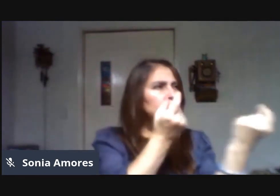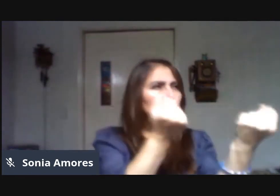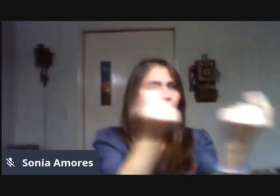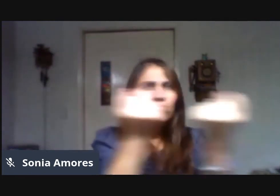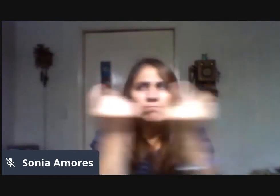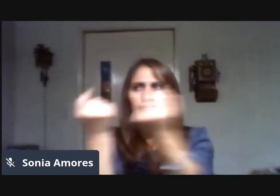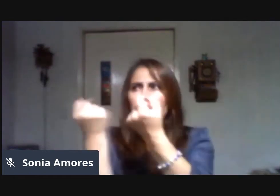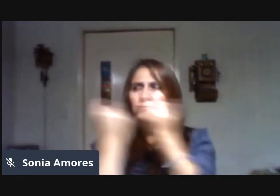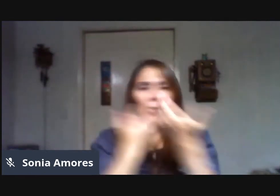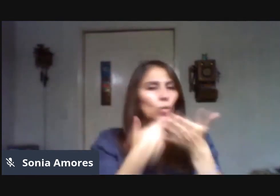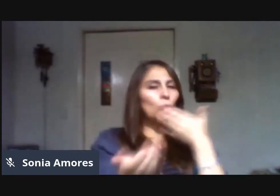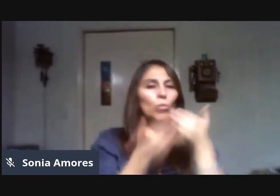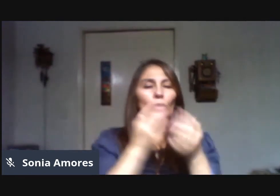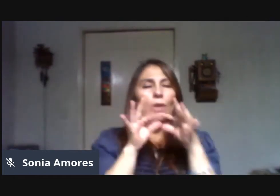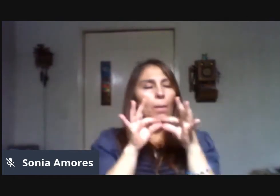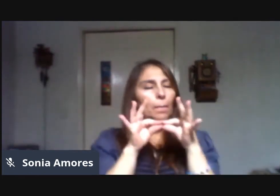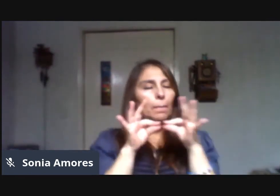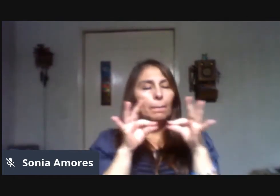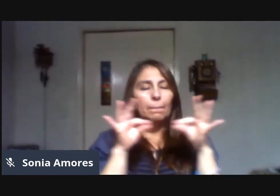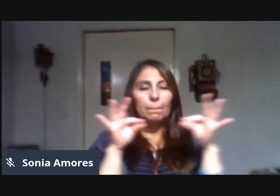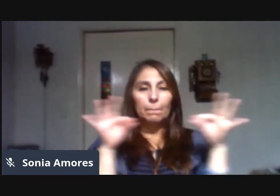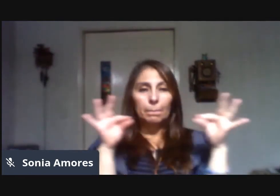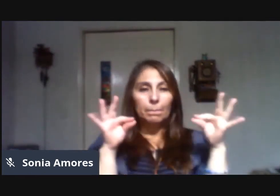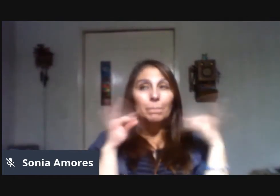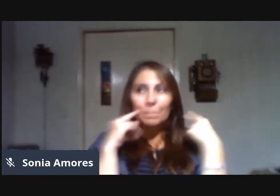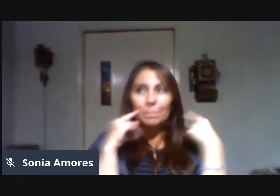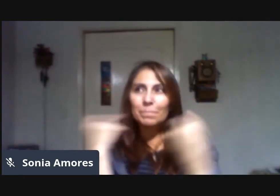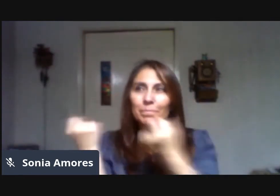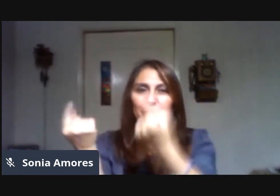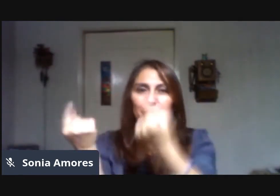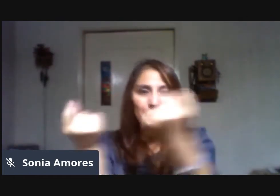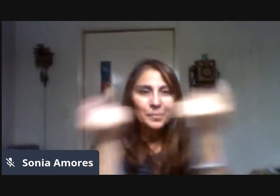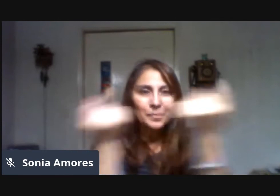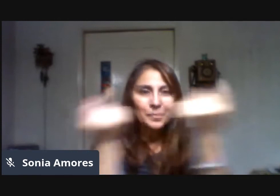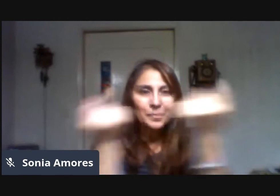silencio. De tal manera que